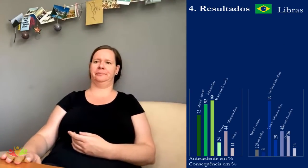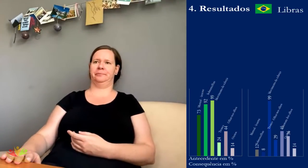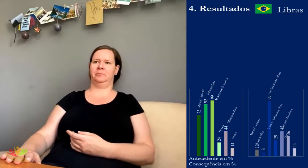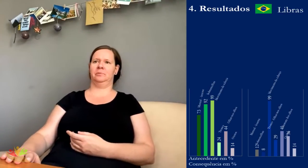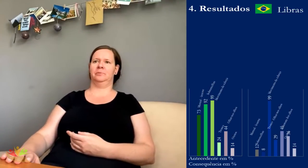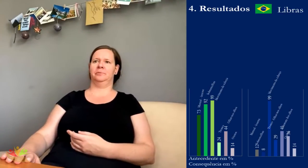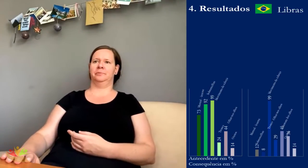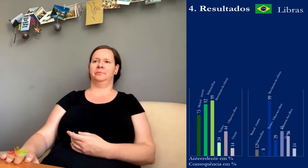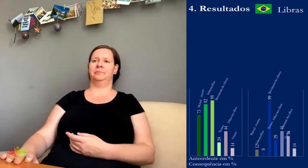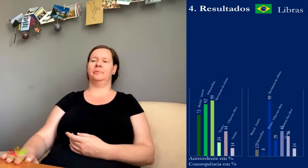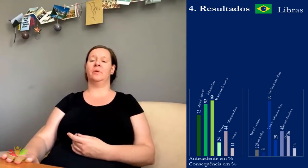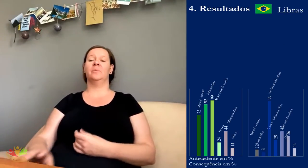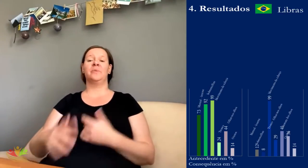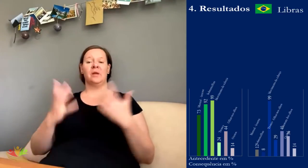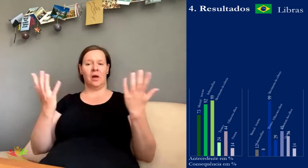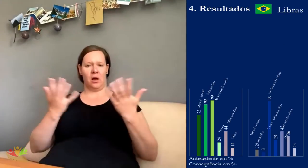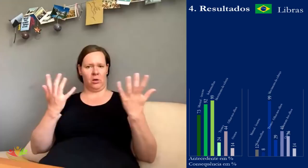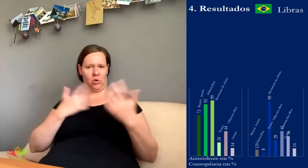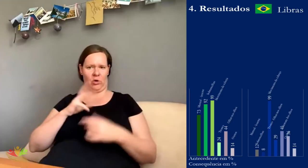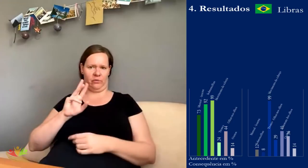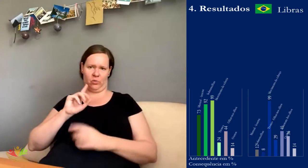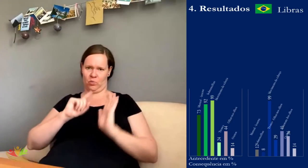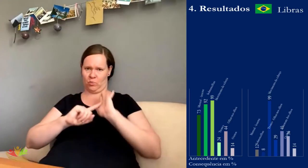grupo alemão.